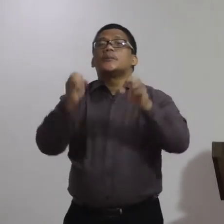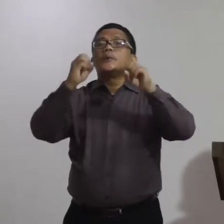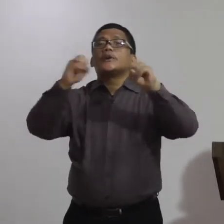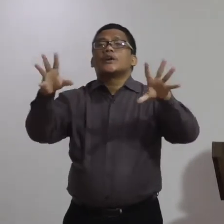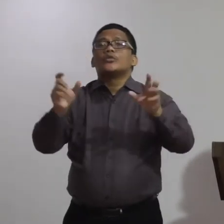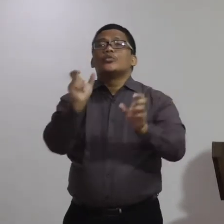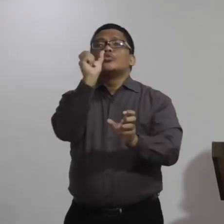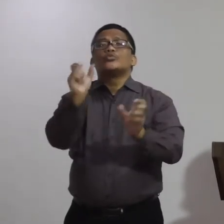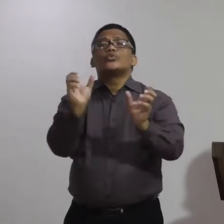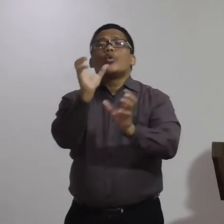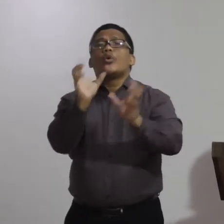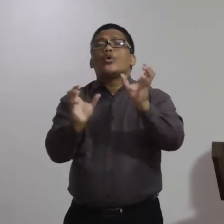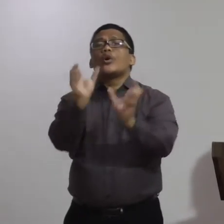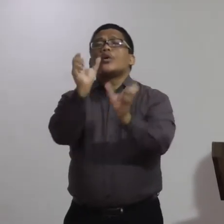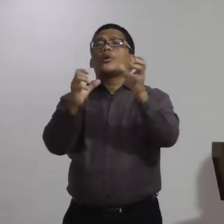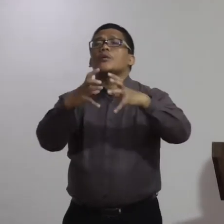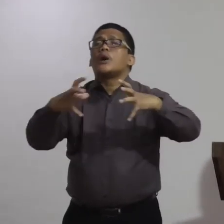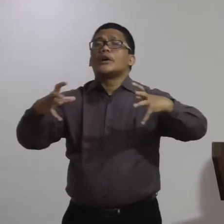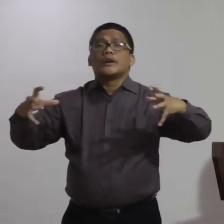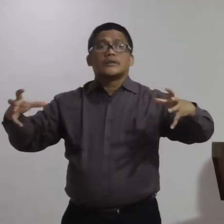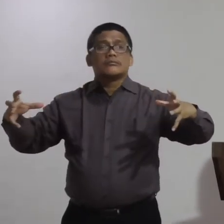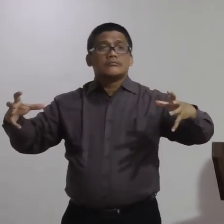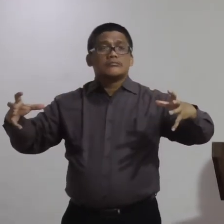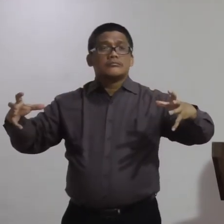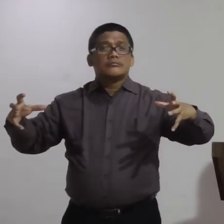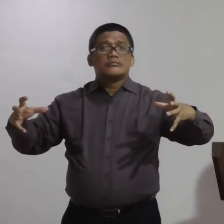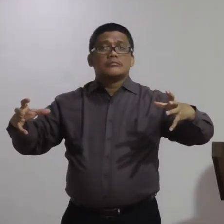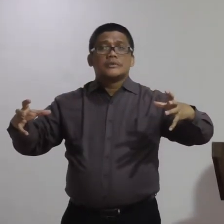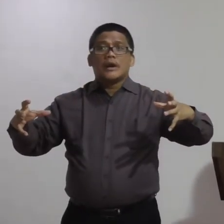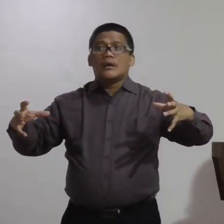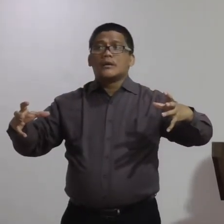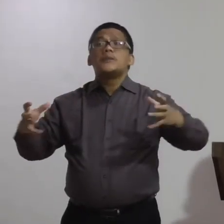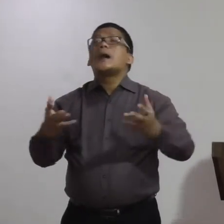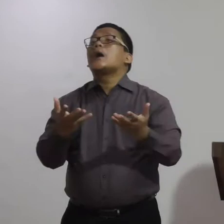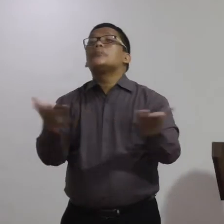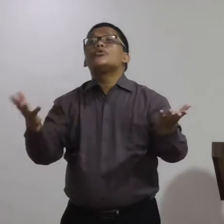Ya, kemana pun kita pergi, kalau ada